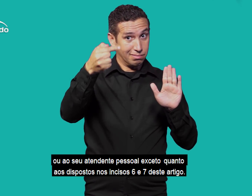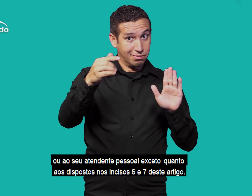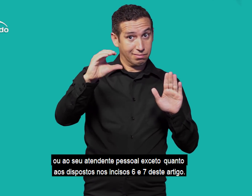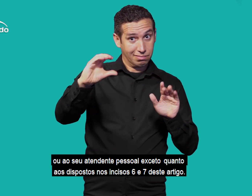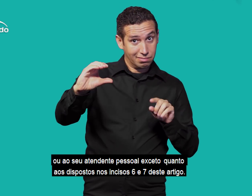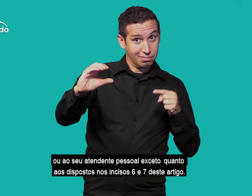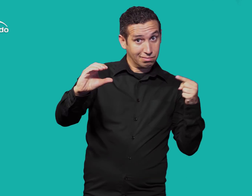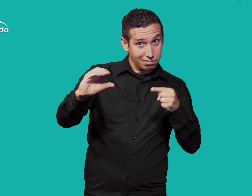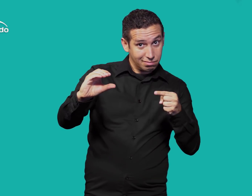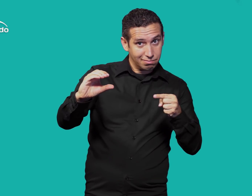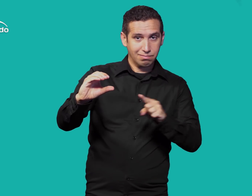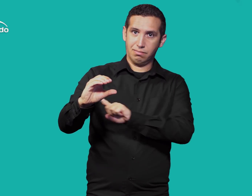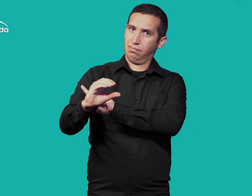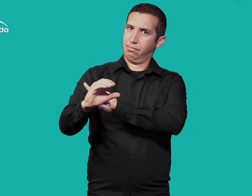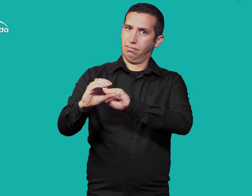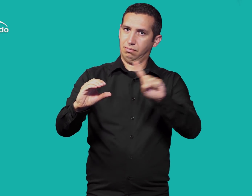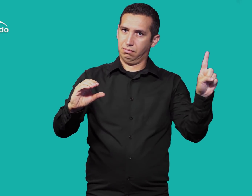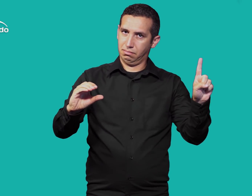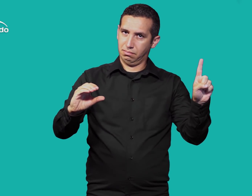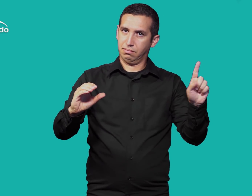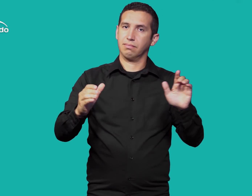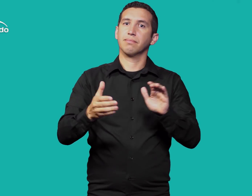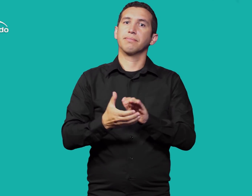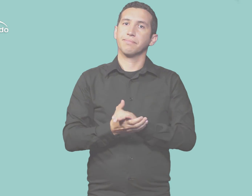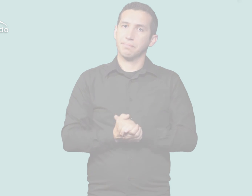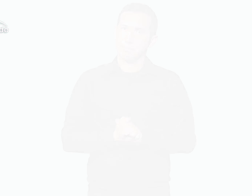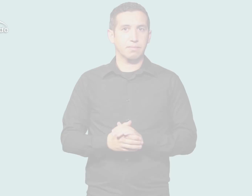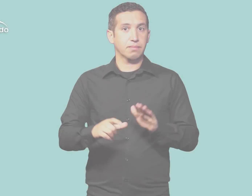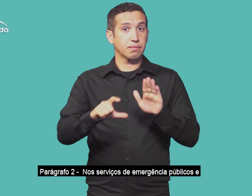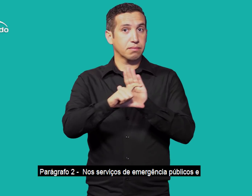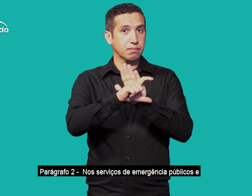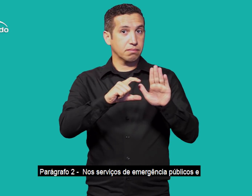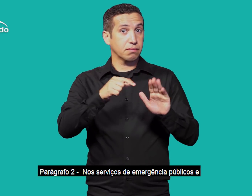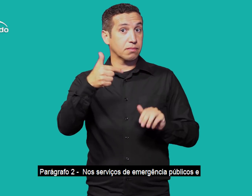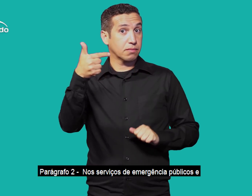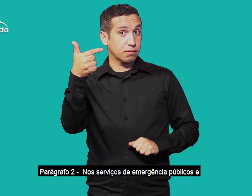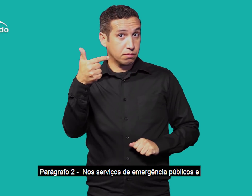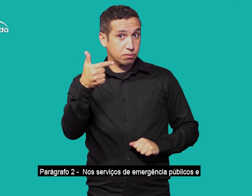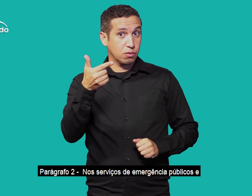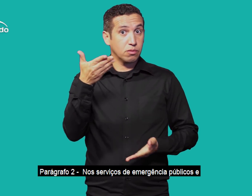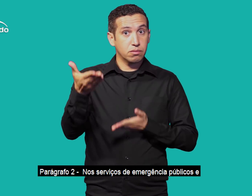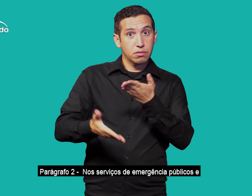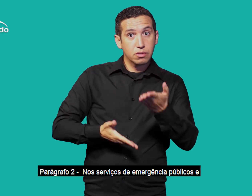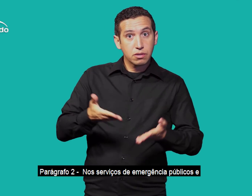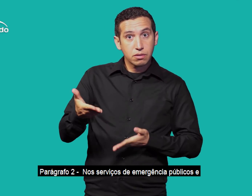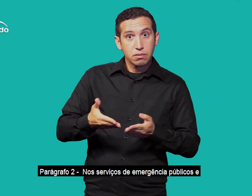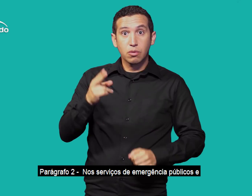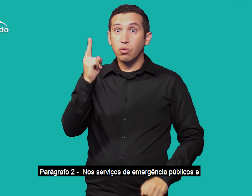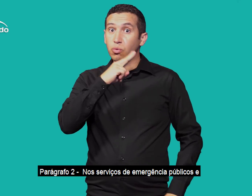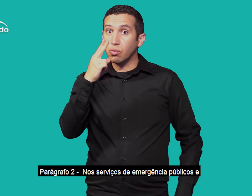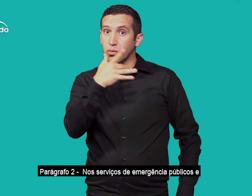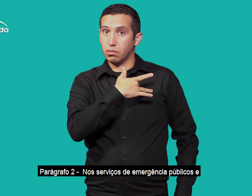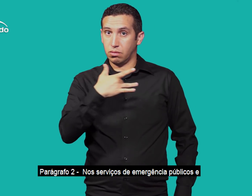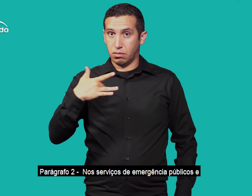e 7 deste artigo parágrafo segundo os serviços de emergência públicos e